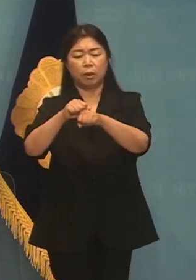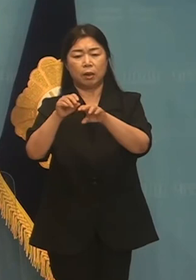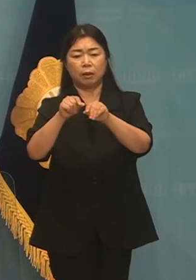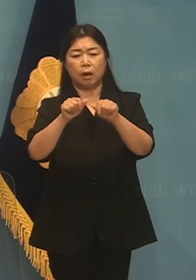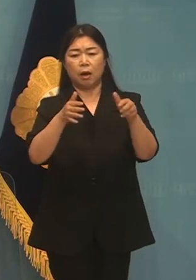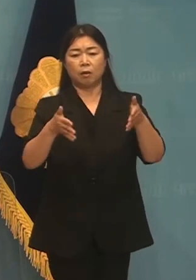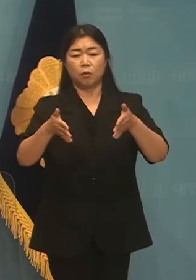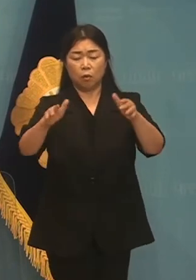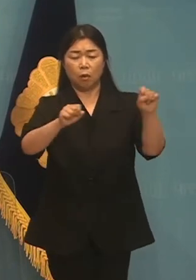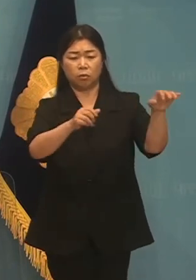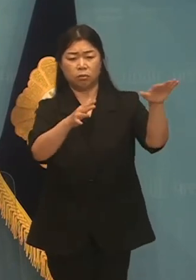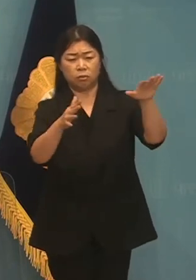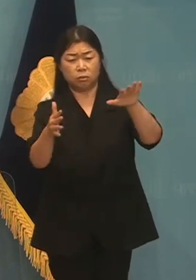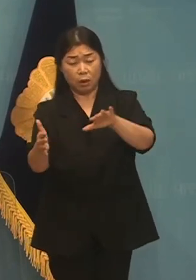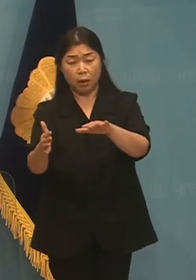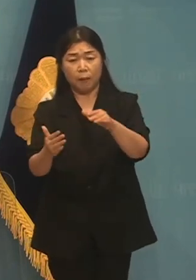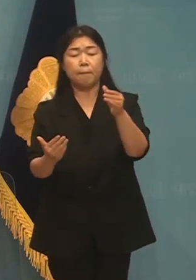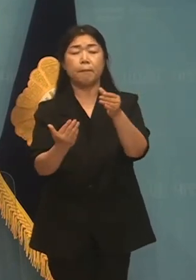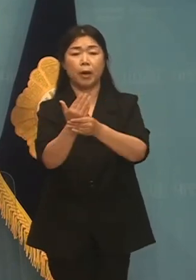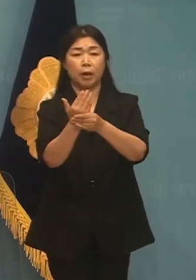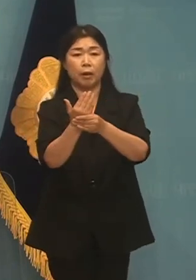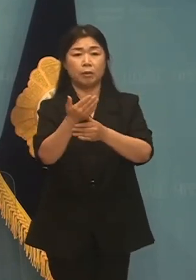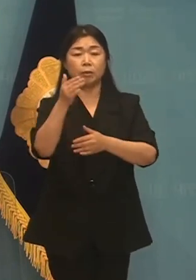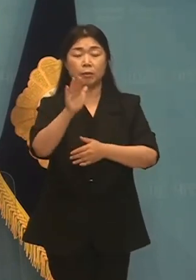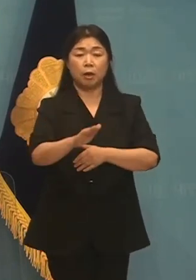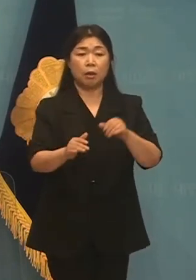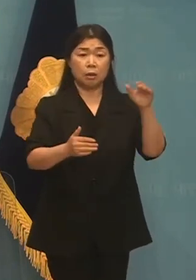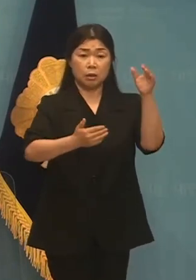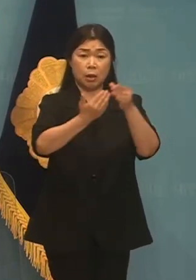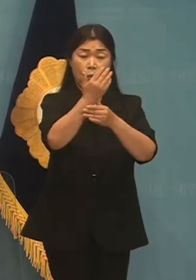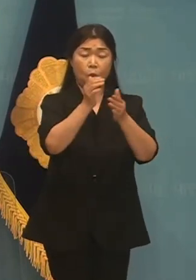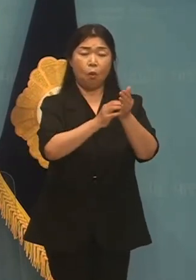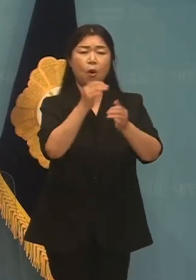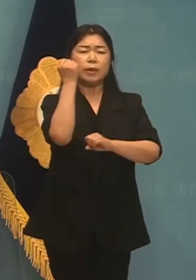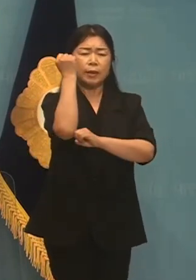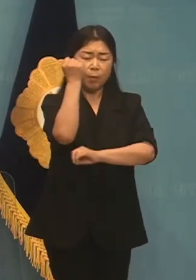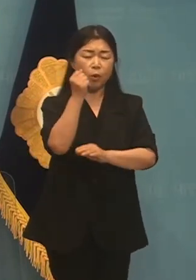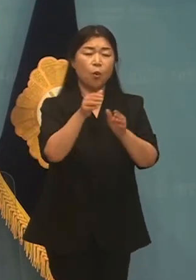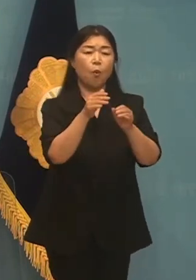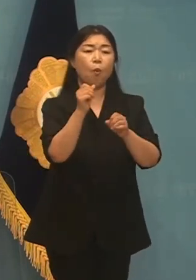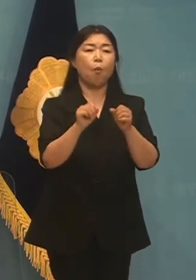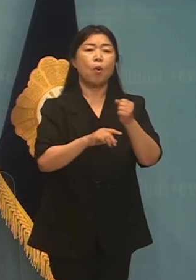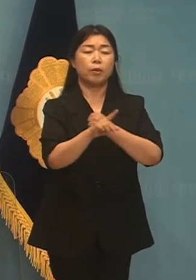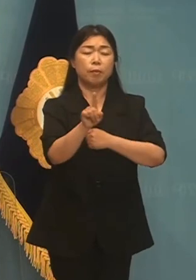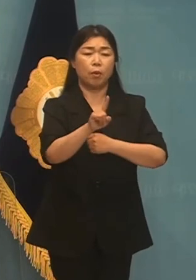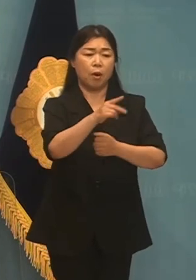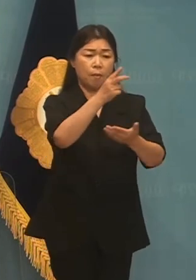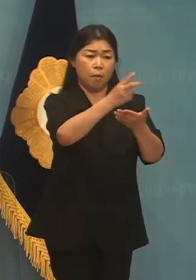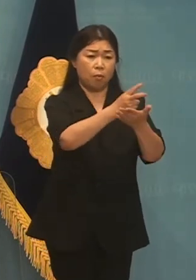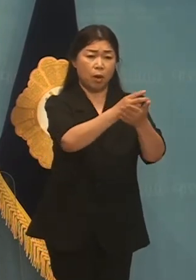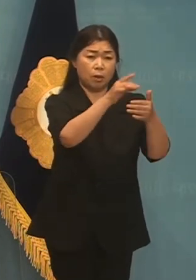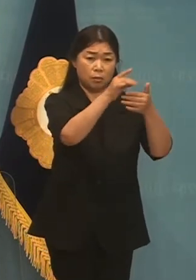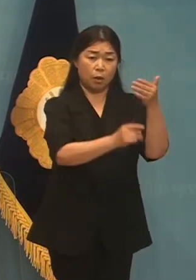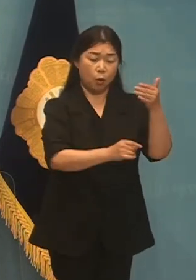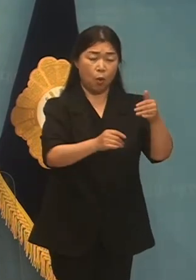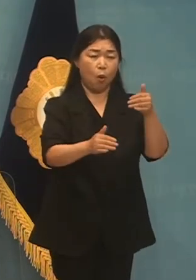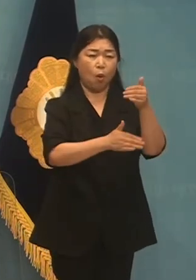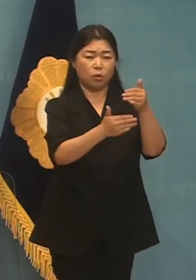쪽으로 쏠렸기 때문이지만 사고 발생의 근본 원인은 법과 제도를